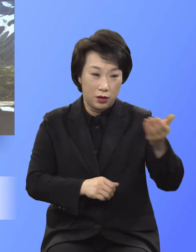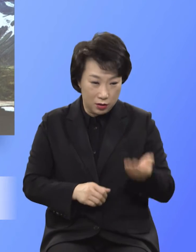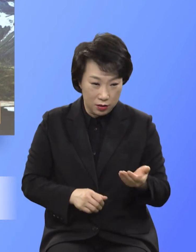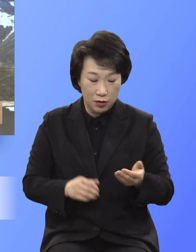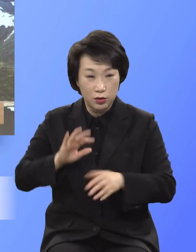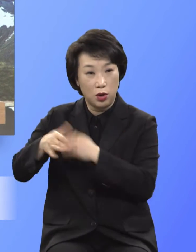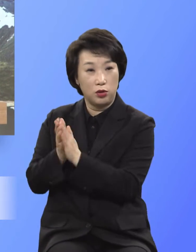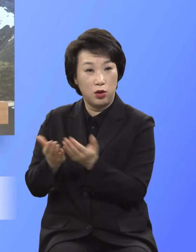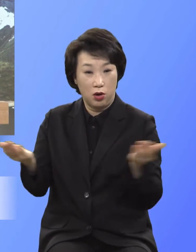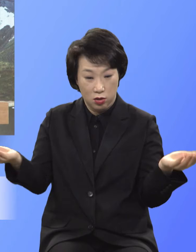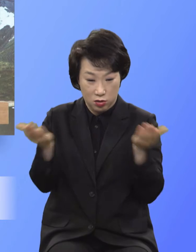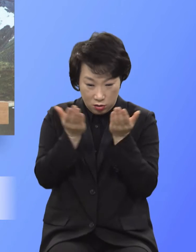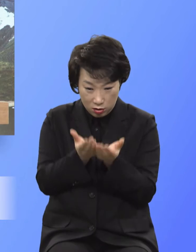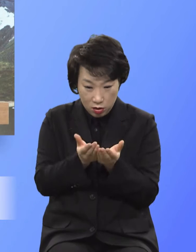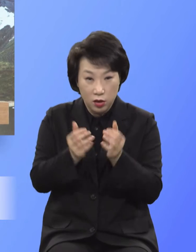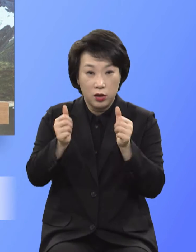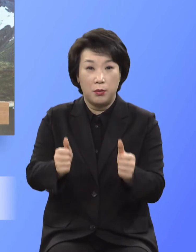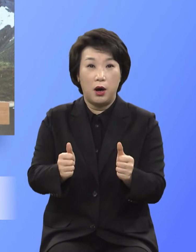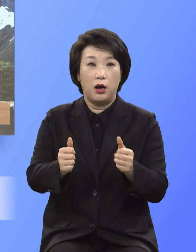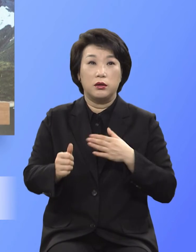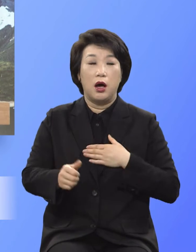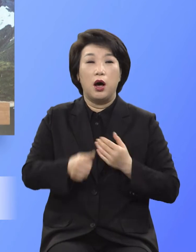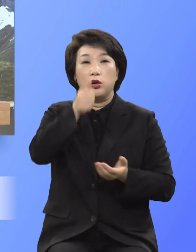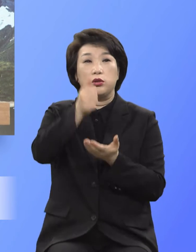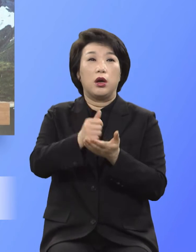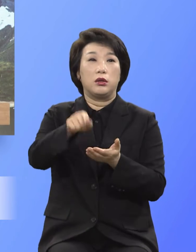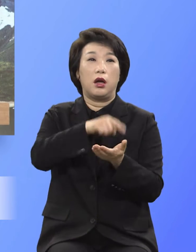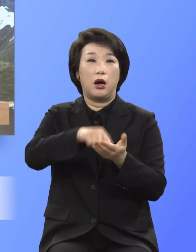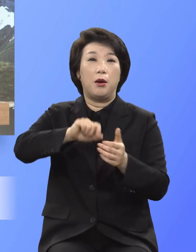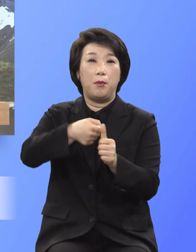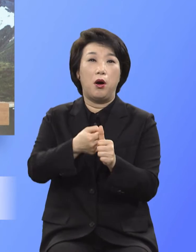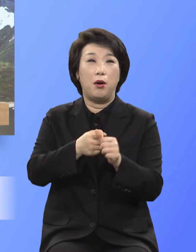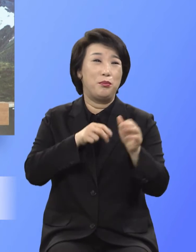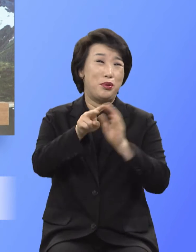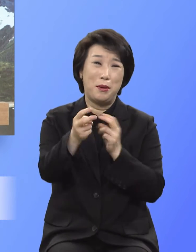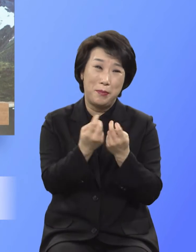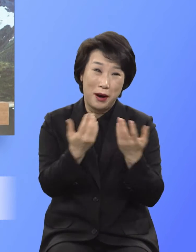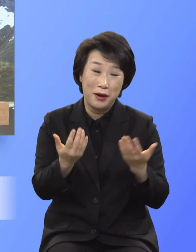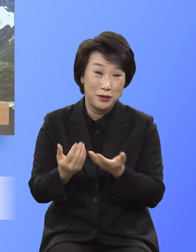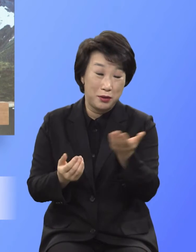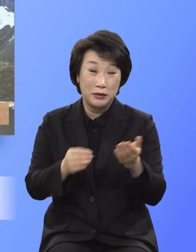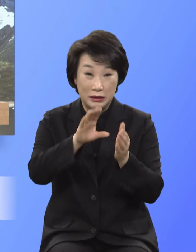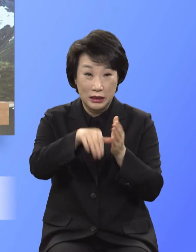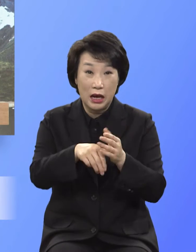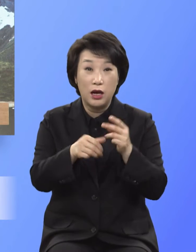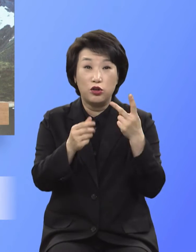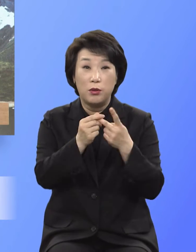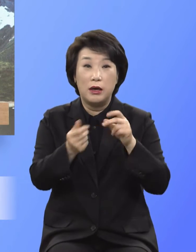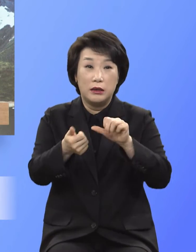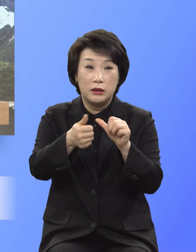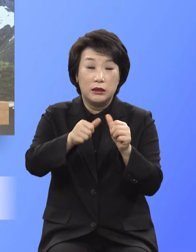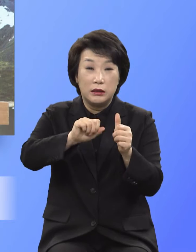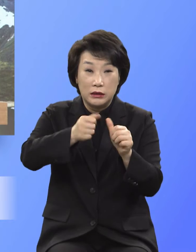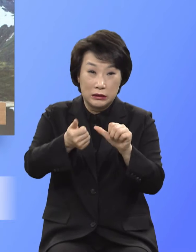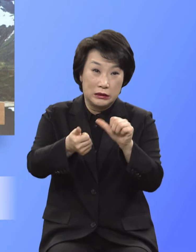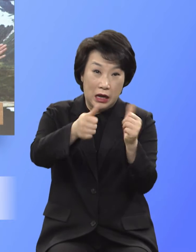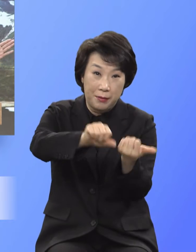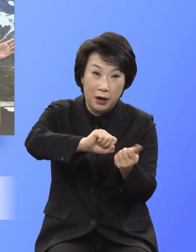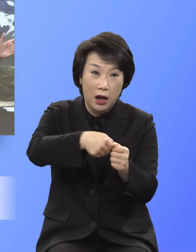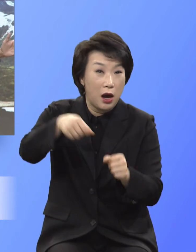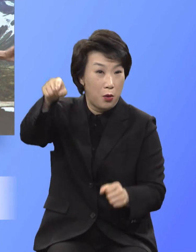때 죄값을 피할 수 없다는 사실, 그때 둘째 사망의 해가 반드시 오고야만 한다는